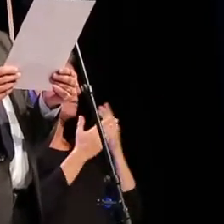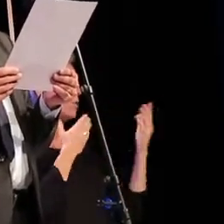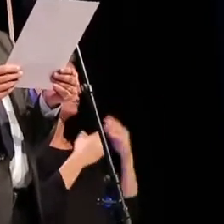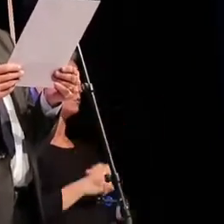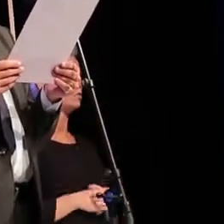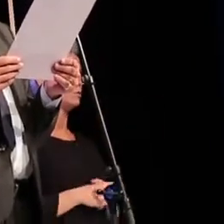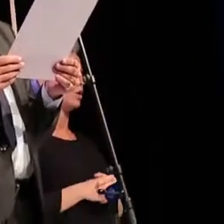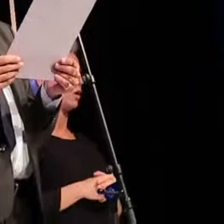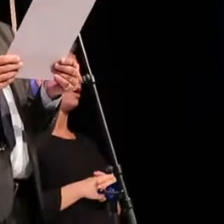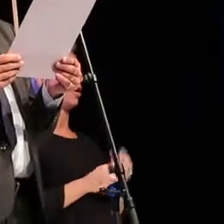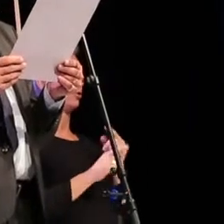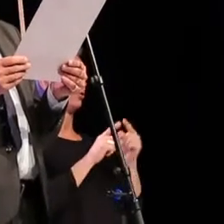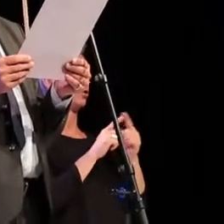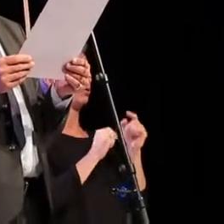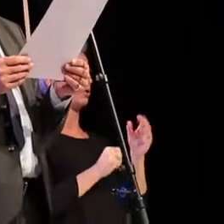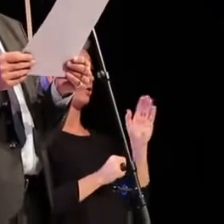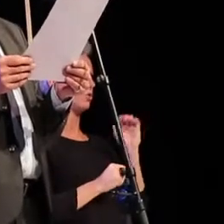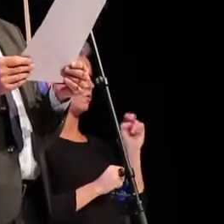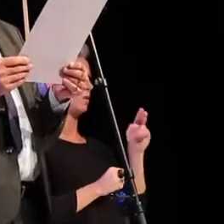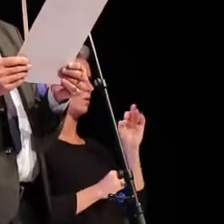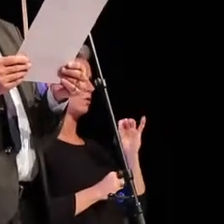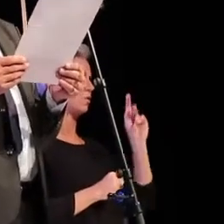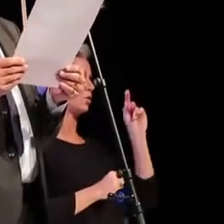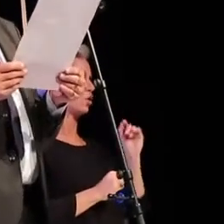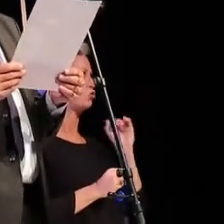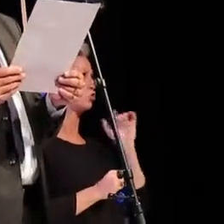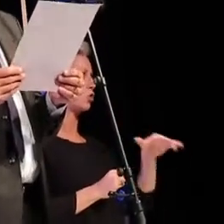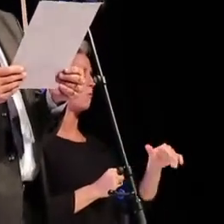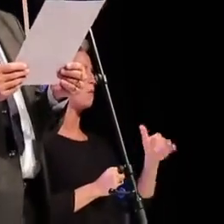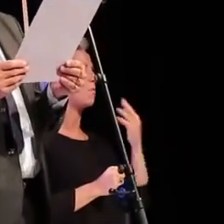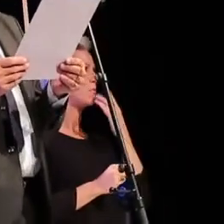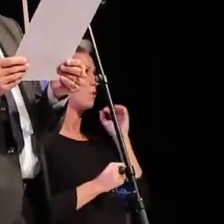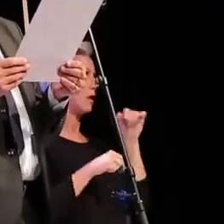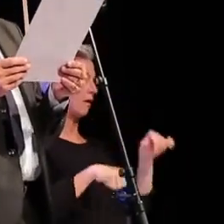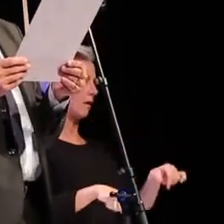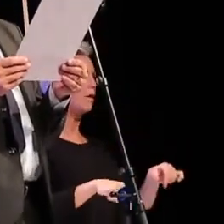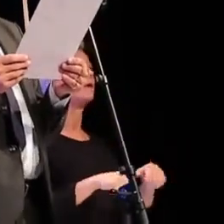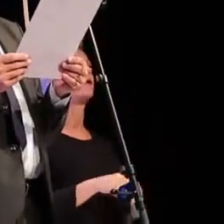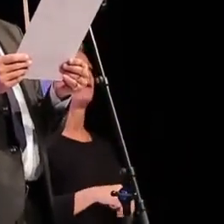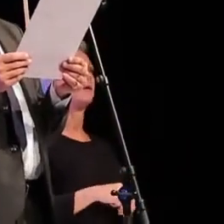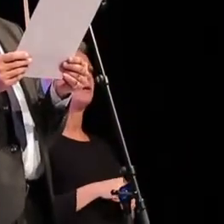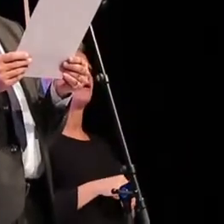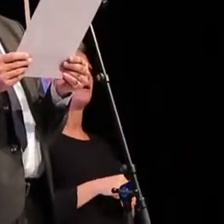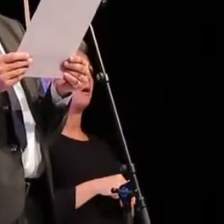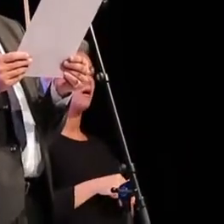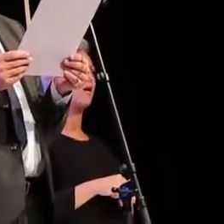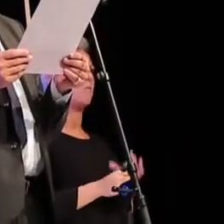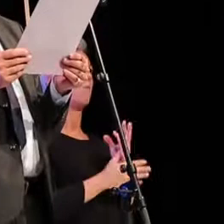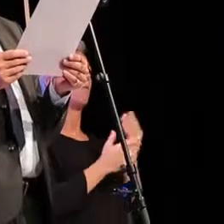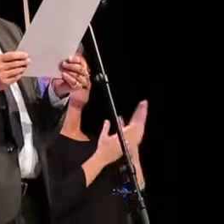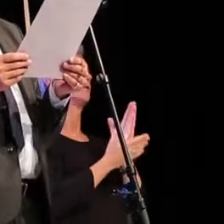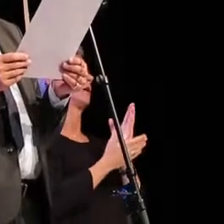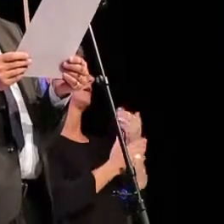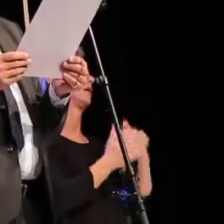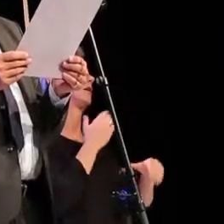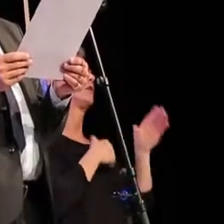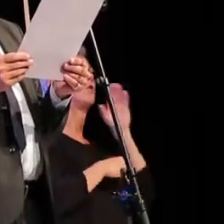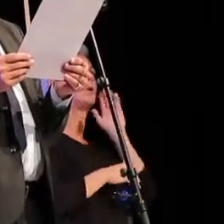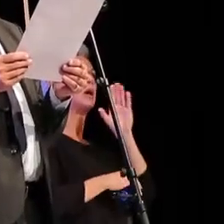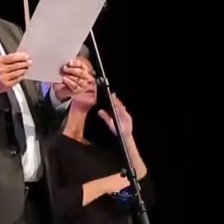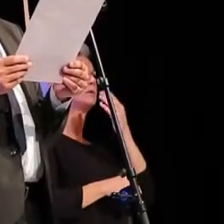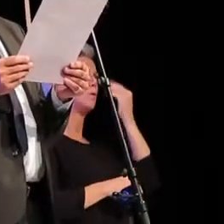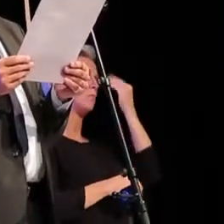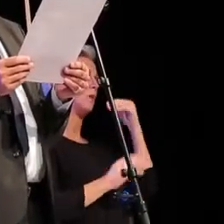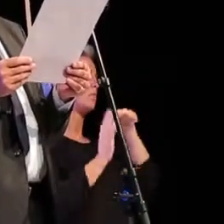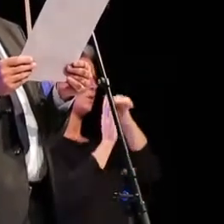hålla Klimathusets invigningstal här i hörsalen. Många av er lyssnade säkert i sommar på hans sommarprogram.